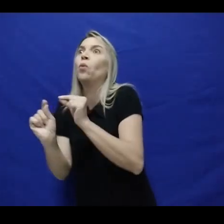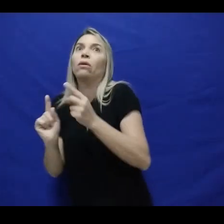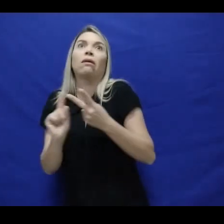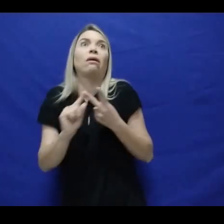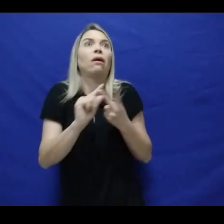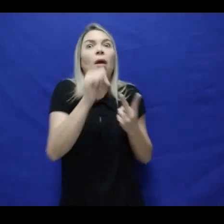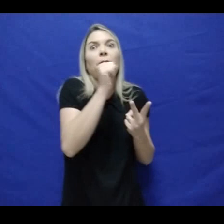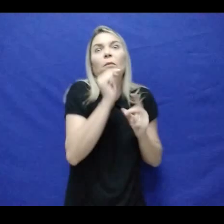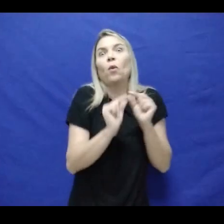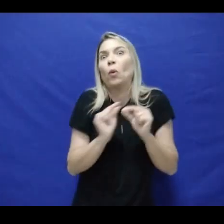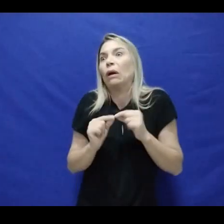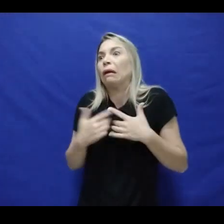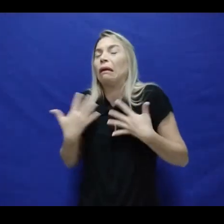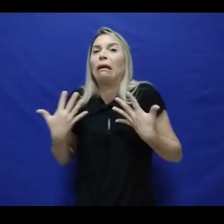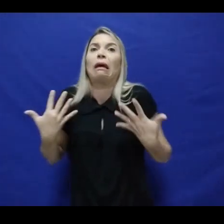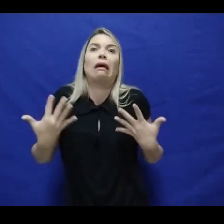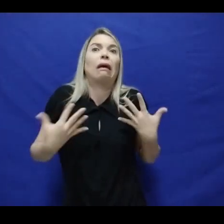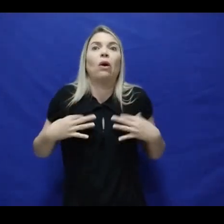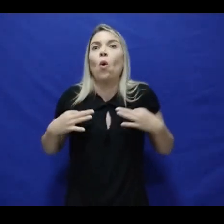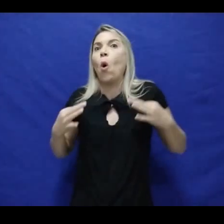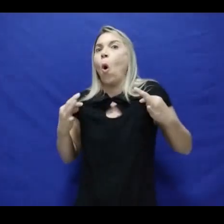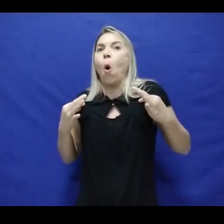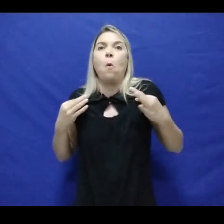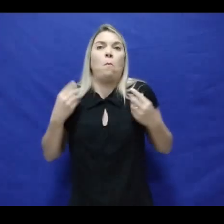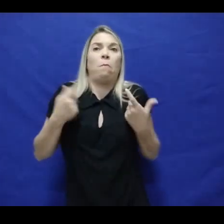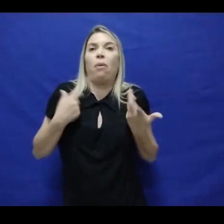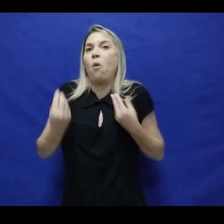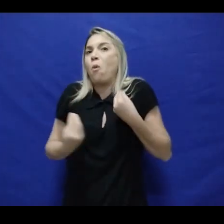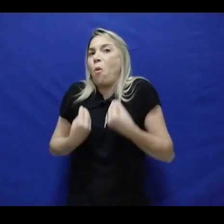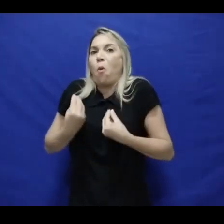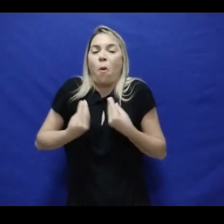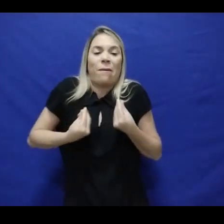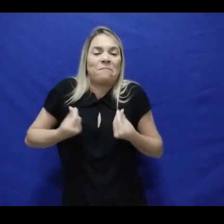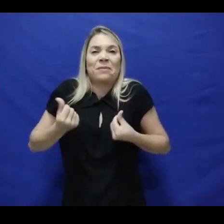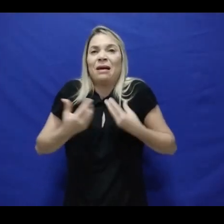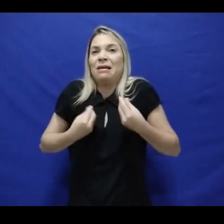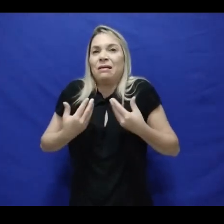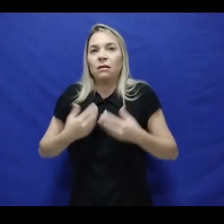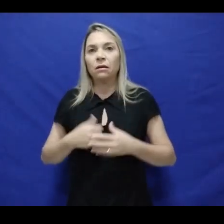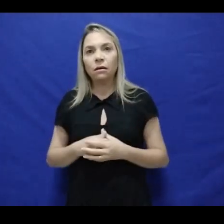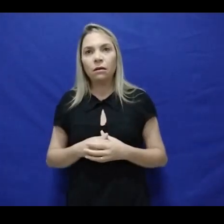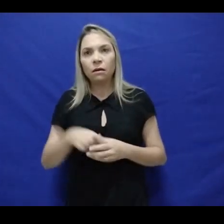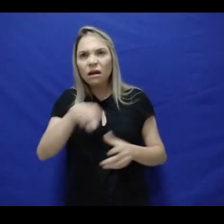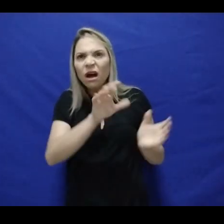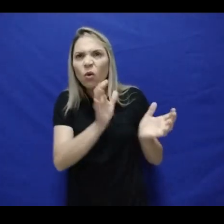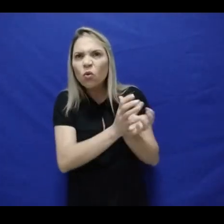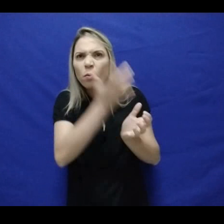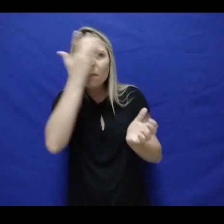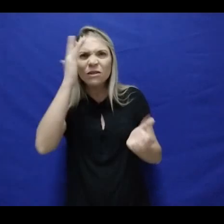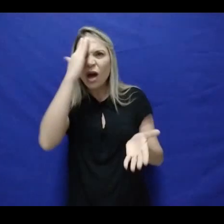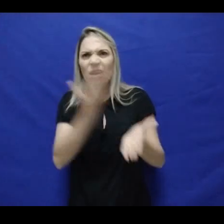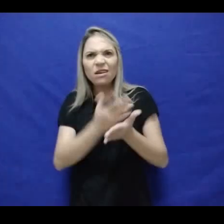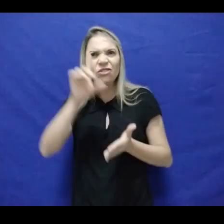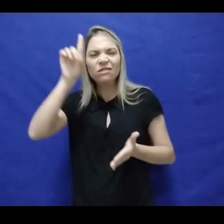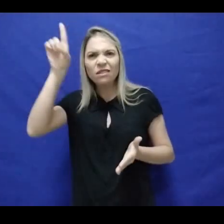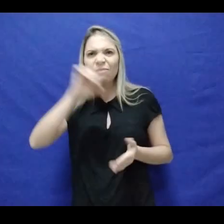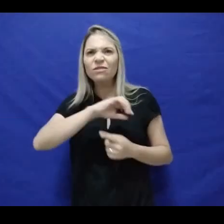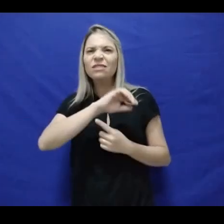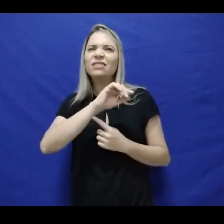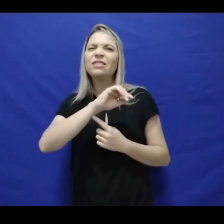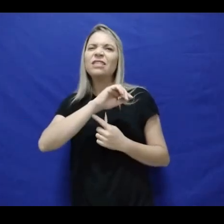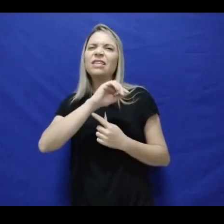vos inquieteis dizendo: que comeremos, que beberemos, ou com que nos vestiremos? Porque